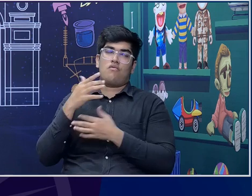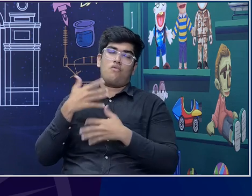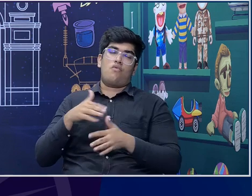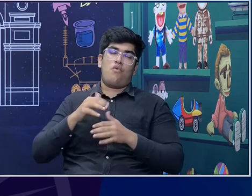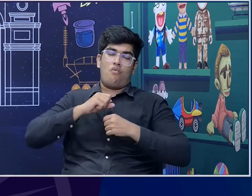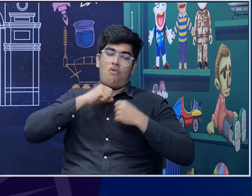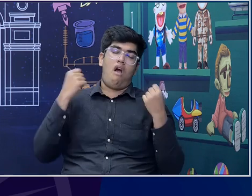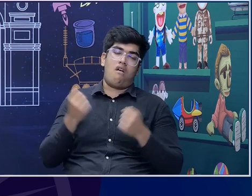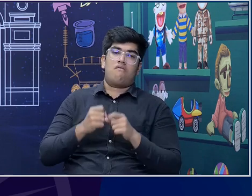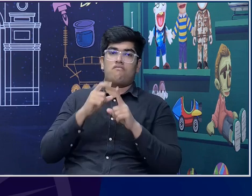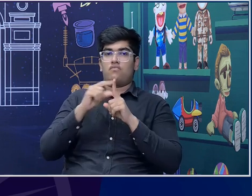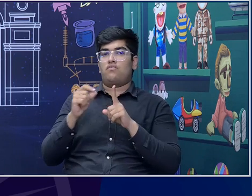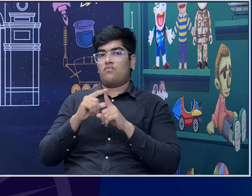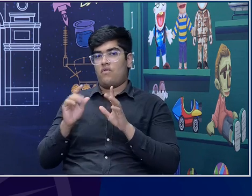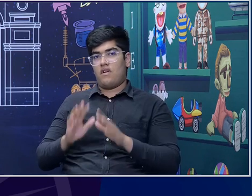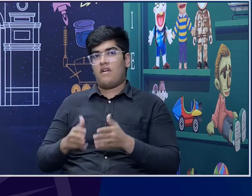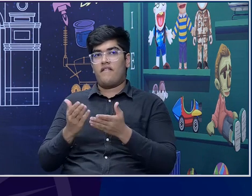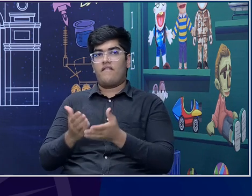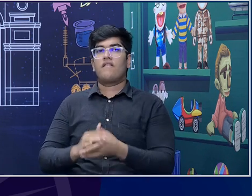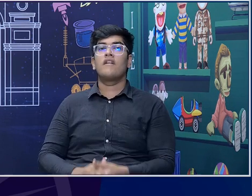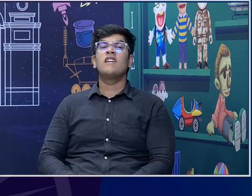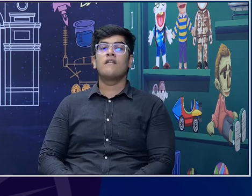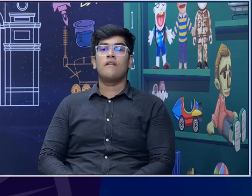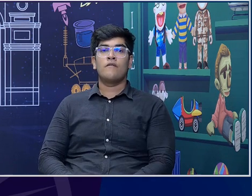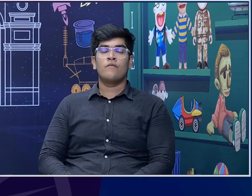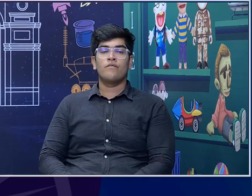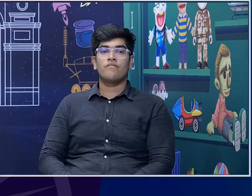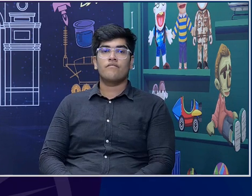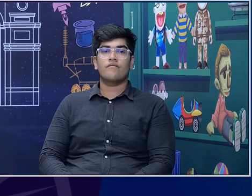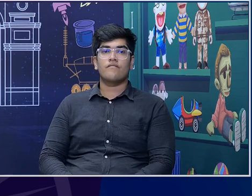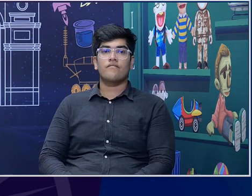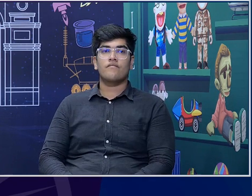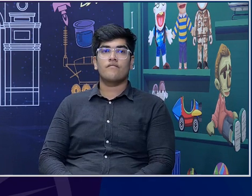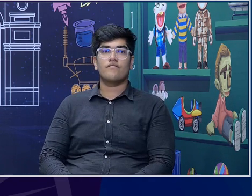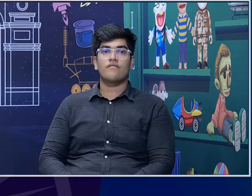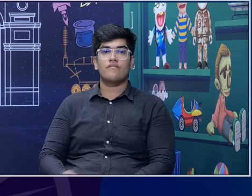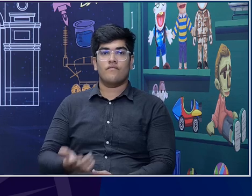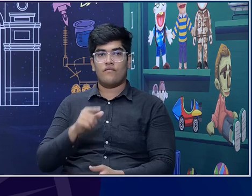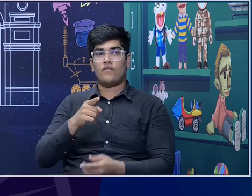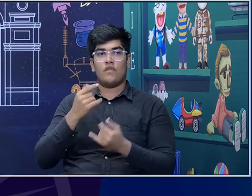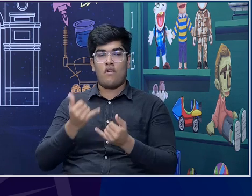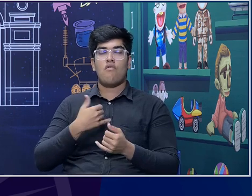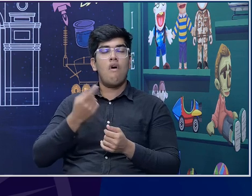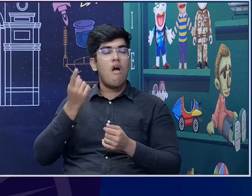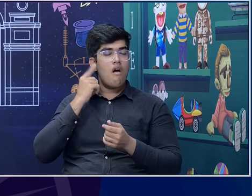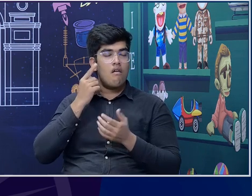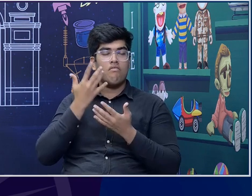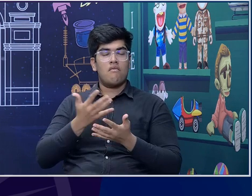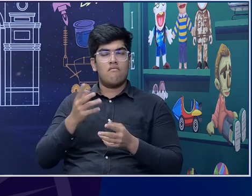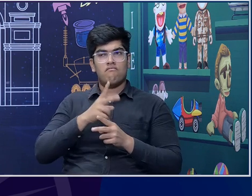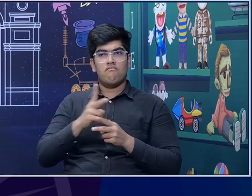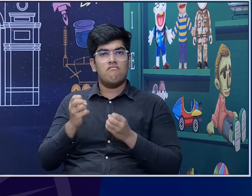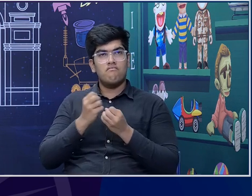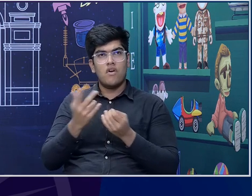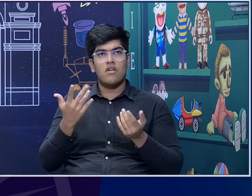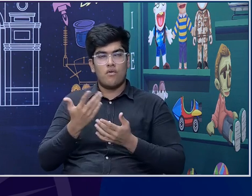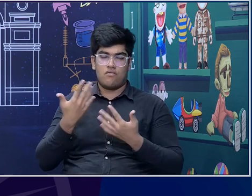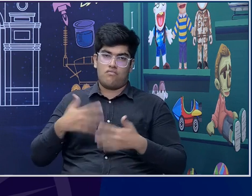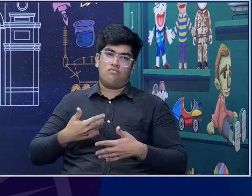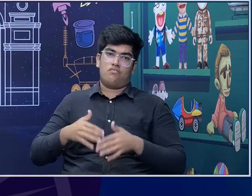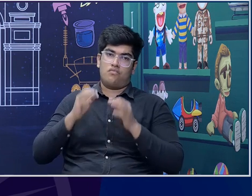है ठीक है लहाँ जी मैम कवर सिंग जी के बारे में बहुती रोचग बात है में पता लग रही है बहुती महेंती है